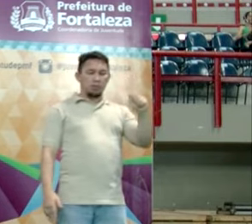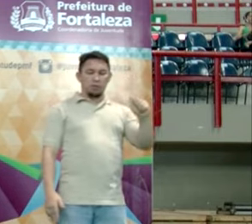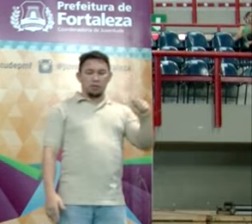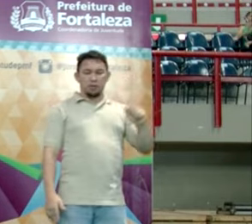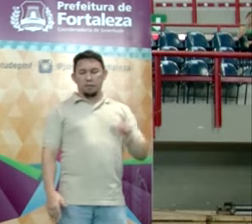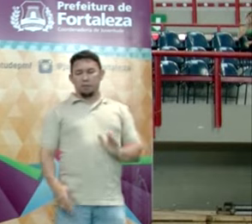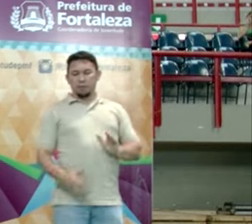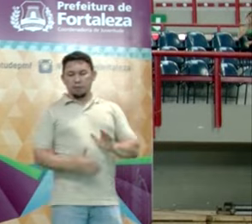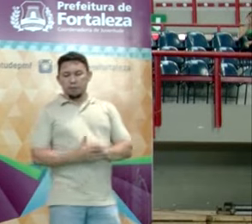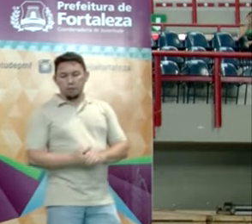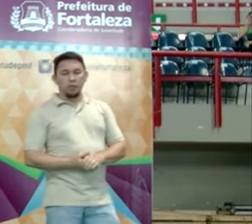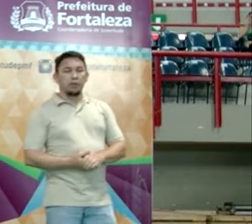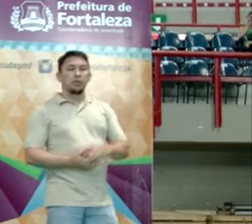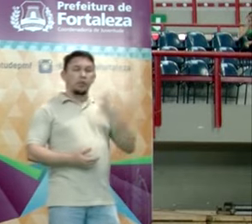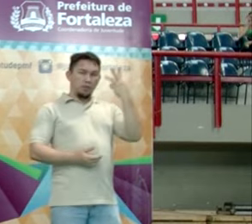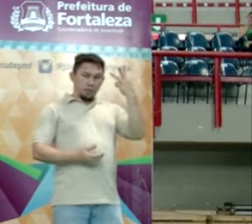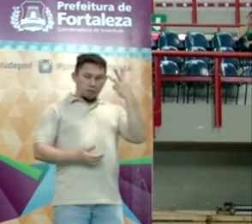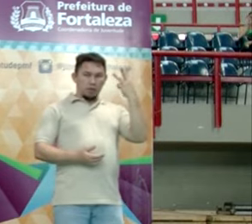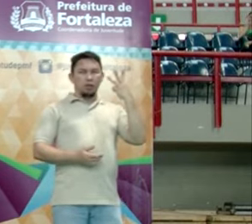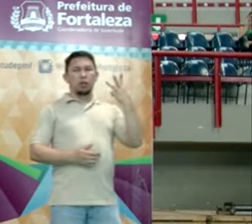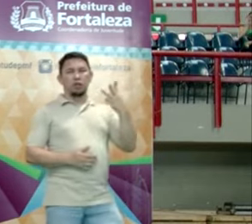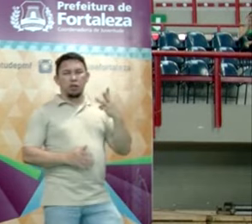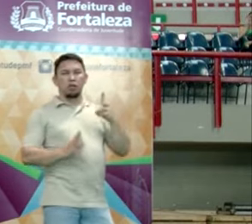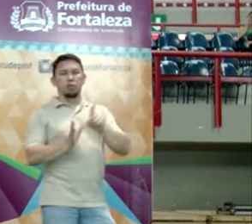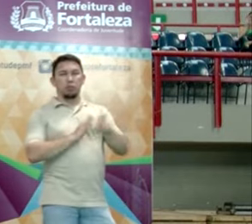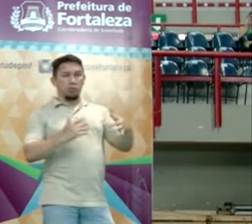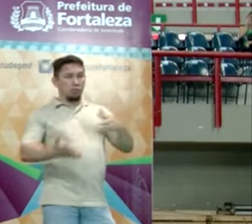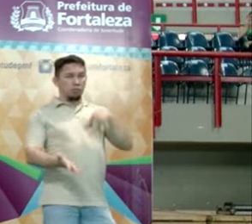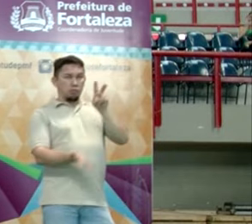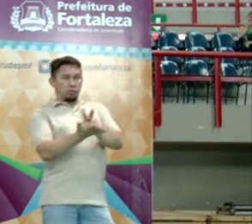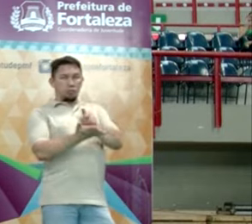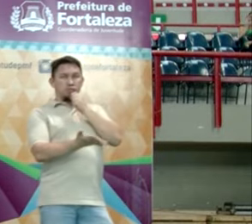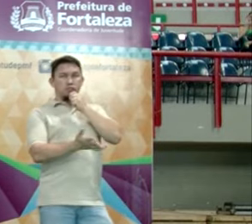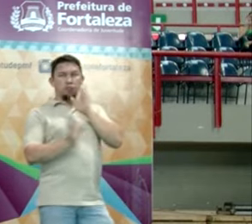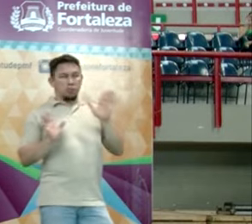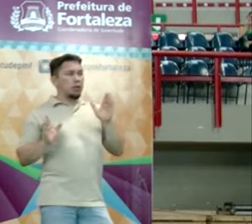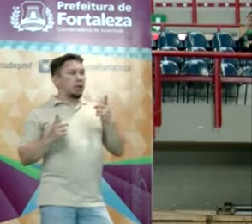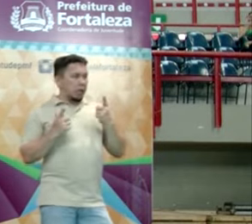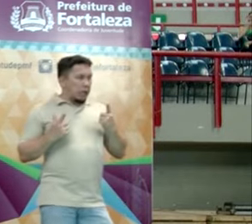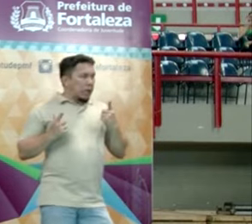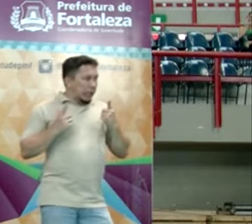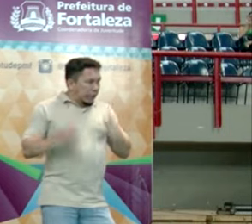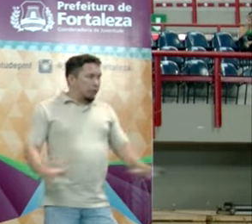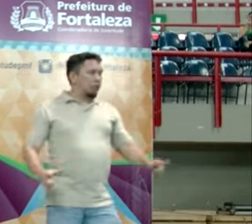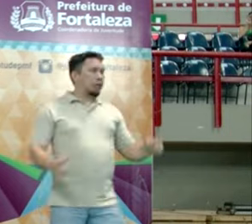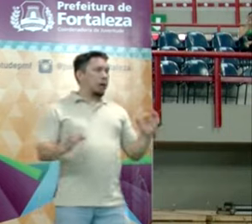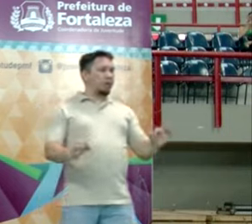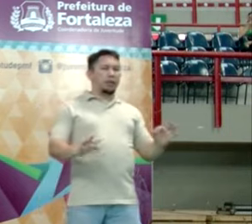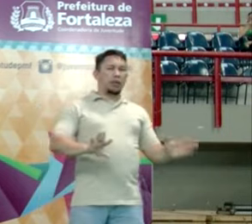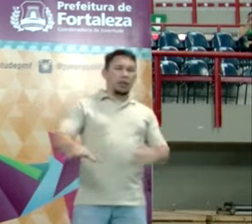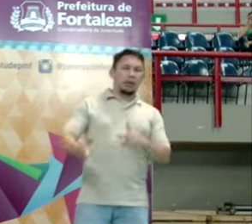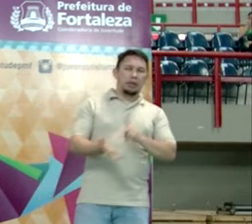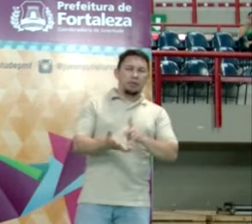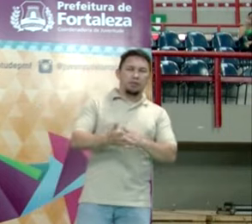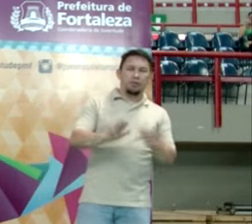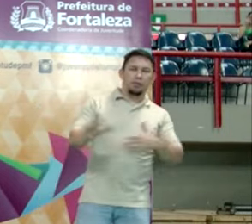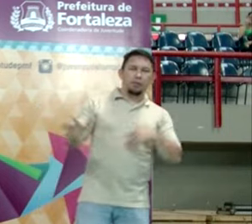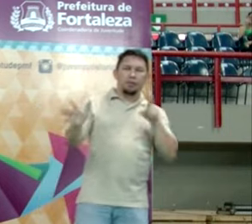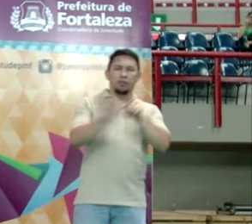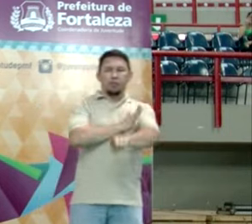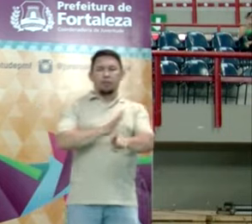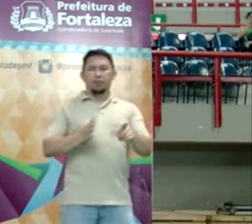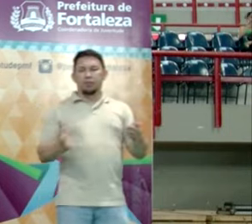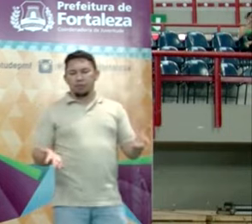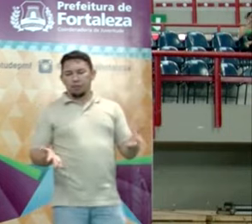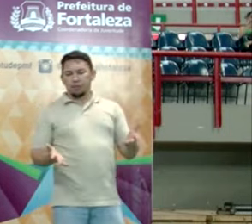Pronto, aí. Vai cair 3 questões de eletrodinâmica. Eu não caí duro. Então, vocês vão ter questões